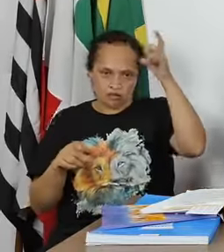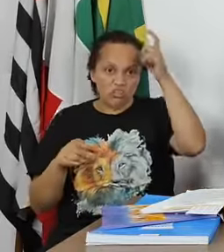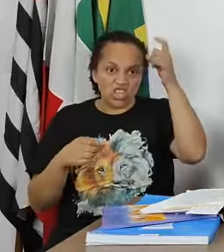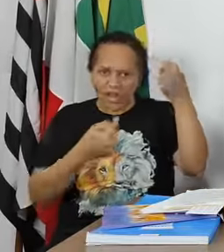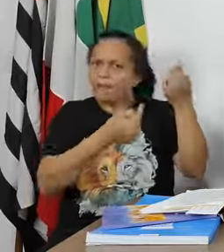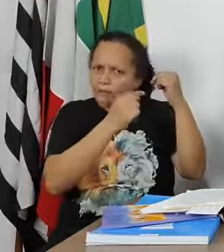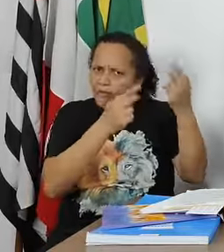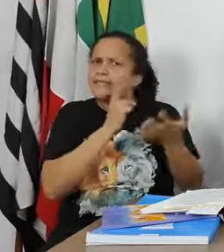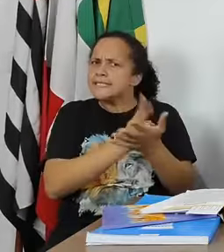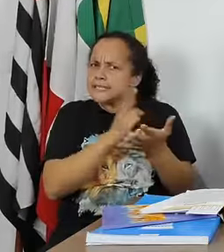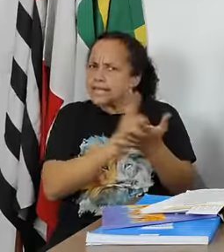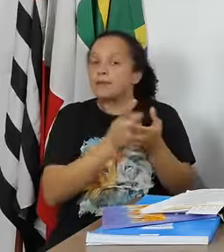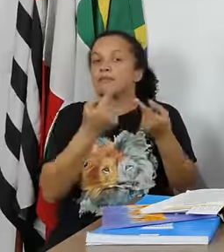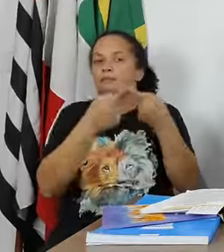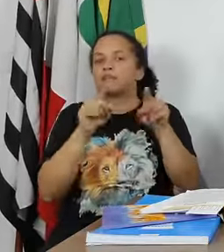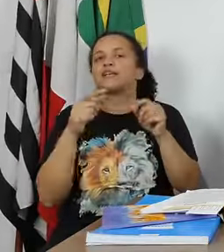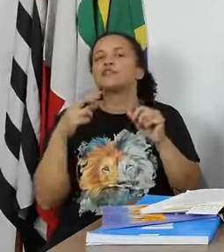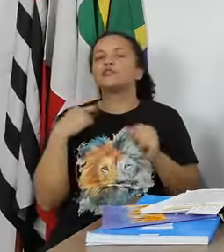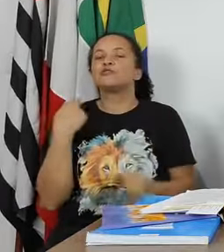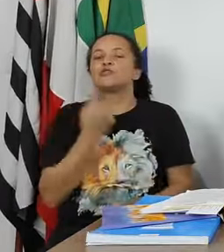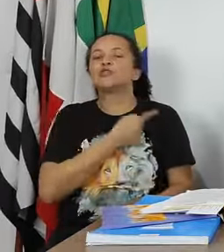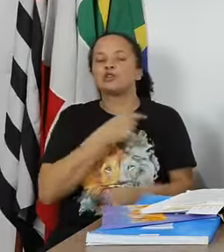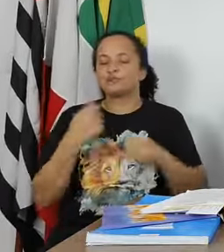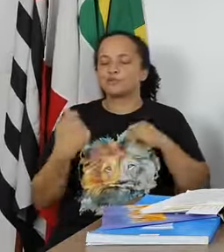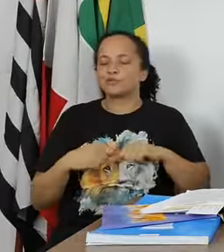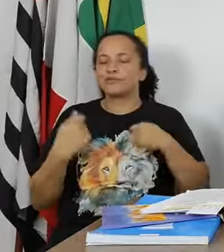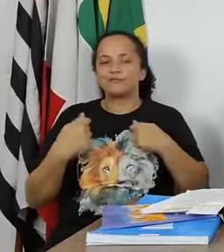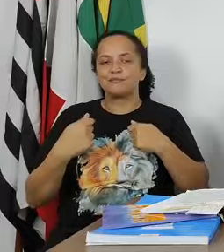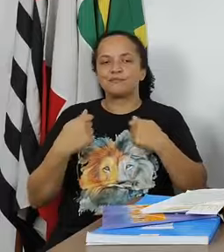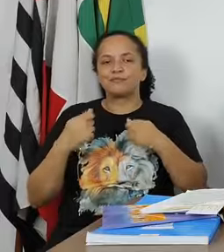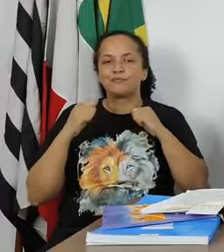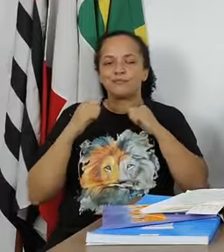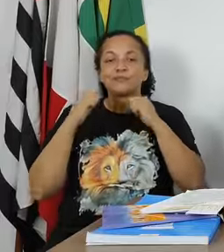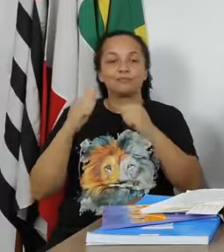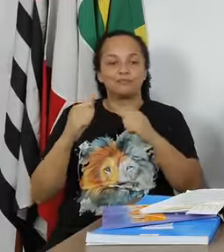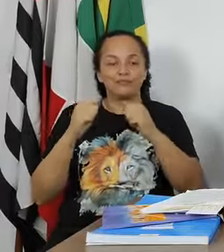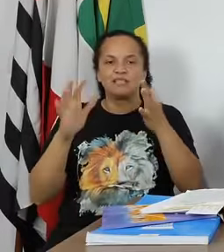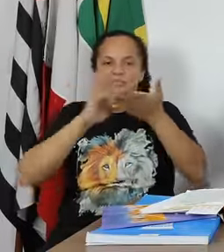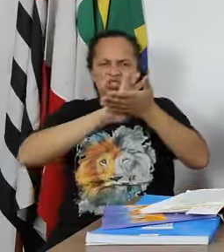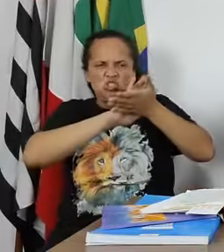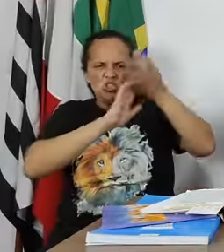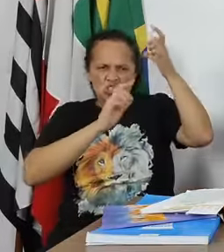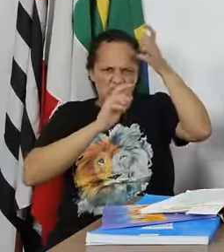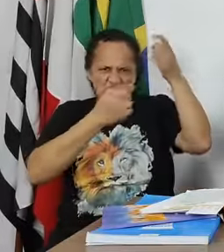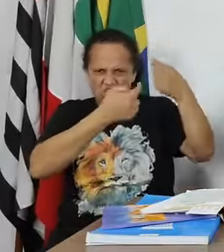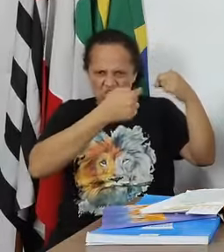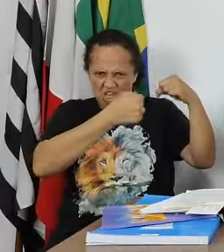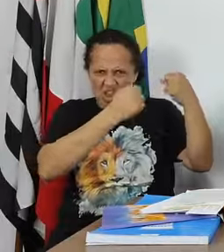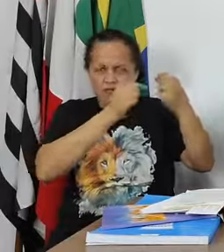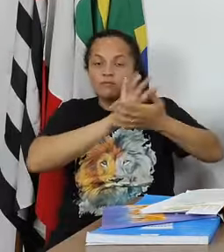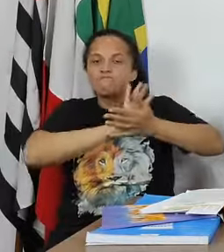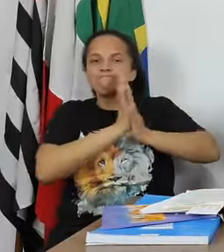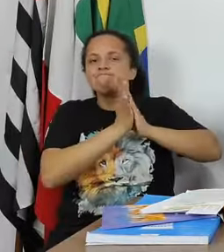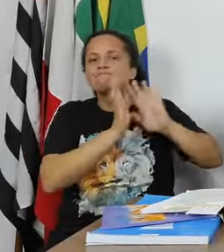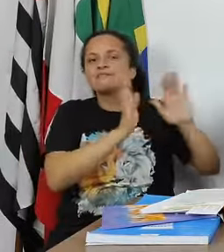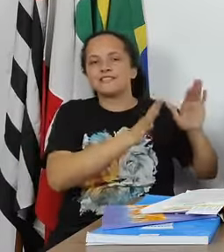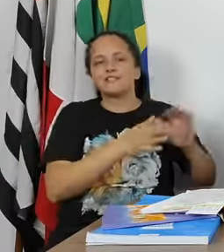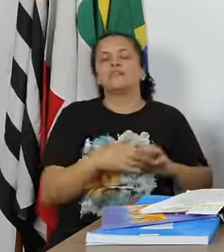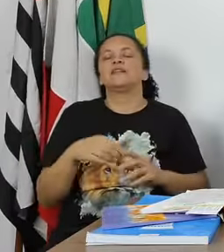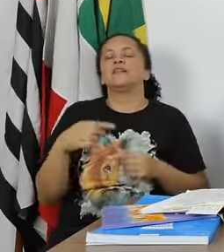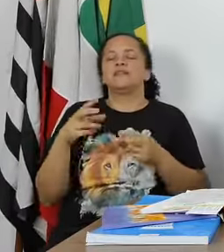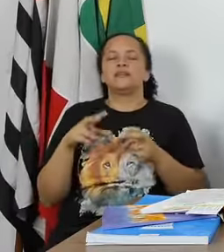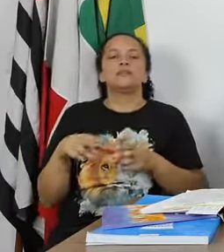mente, mas nós conseguimos impedir que esses pensamentos desçam por nosso coração. Amém? Por isso que a Bíblia fala, guarda o seu